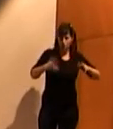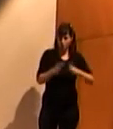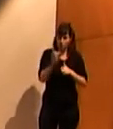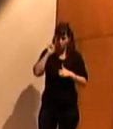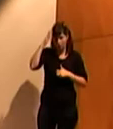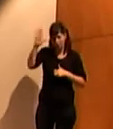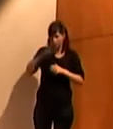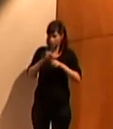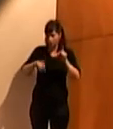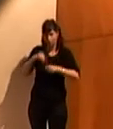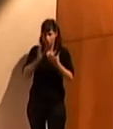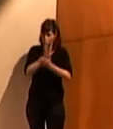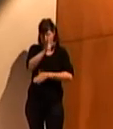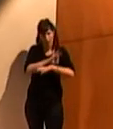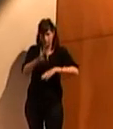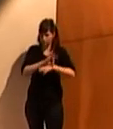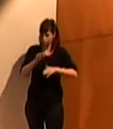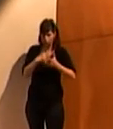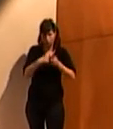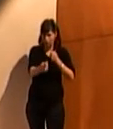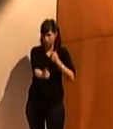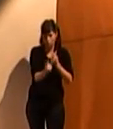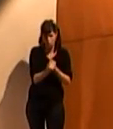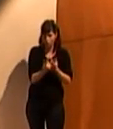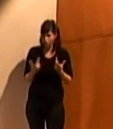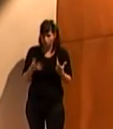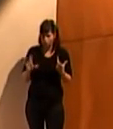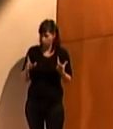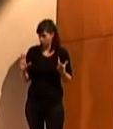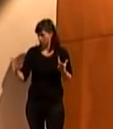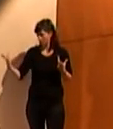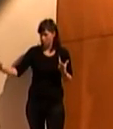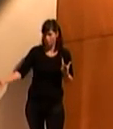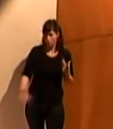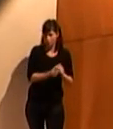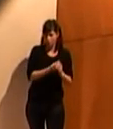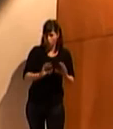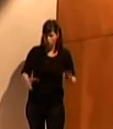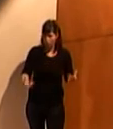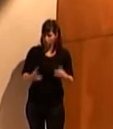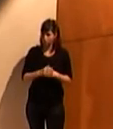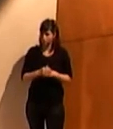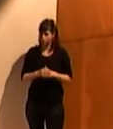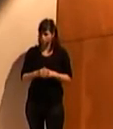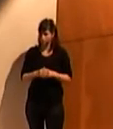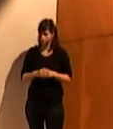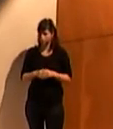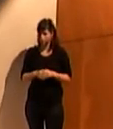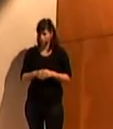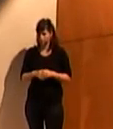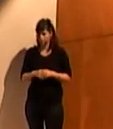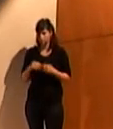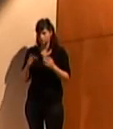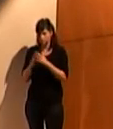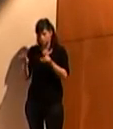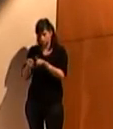courts. Et quelle est la possibilité d'une durabilité de cette démarche? On